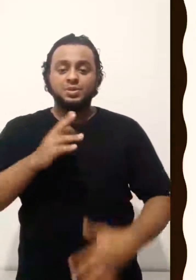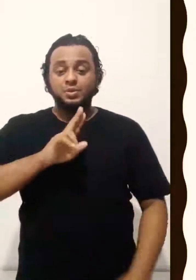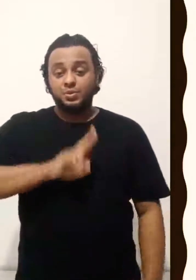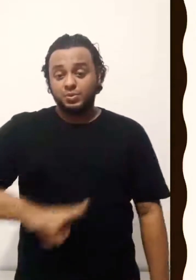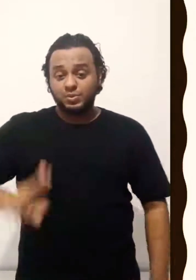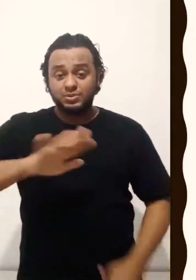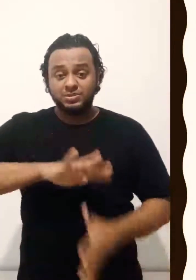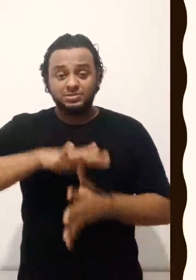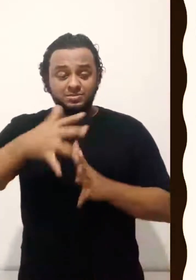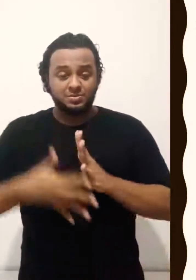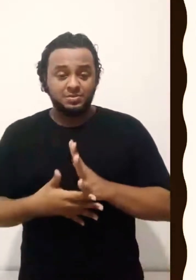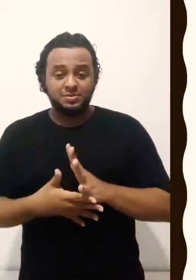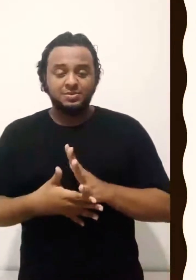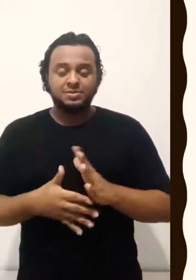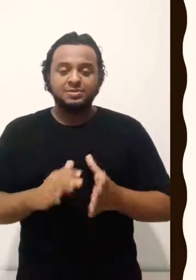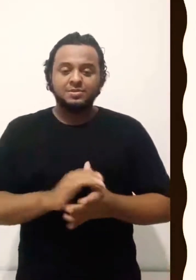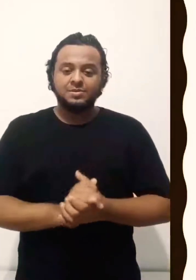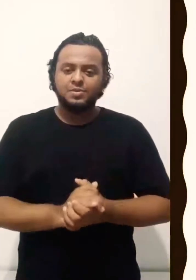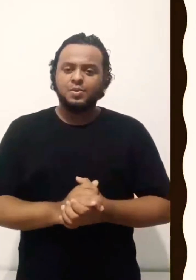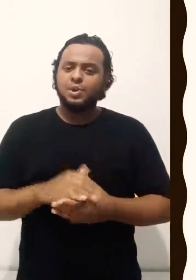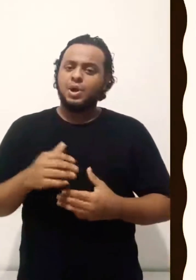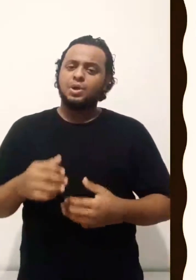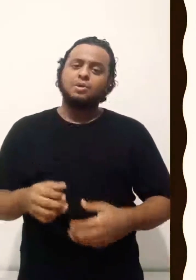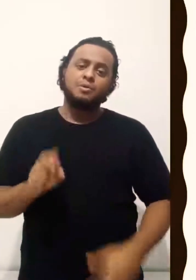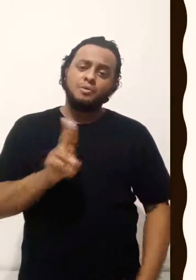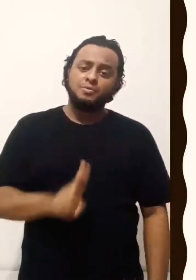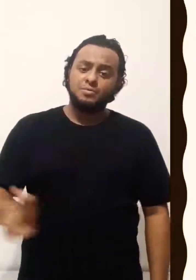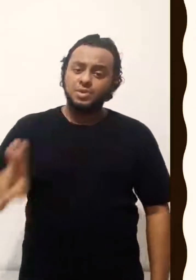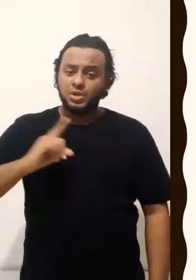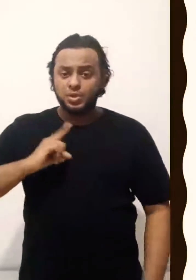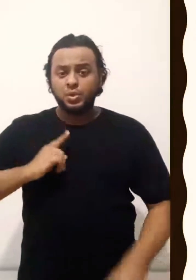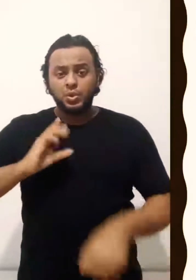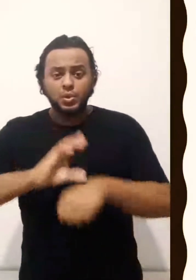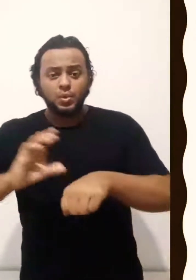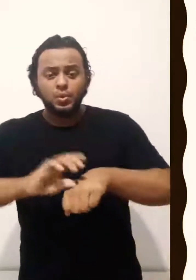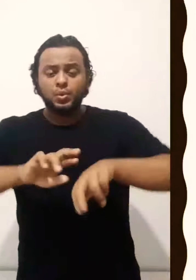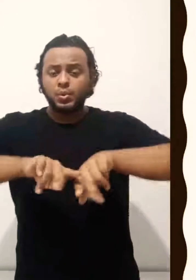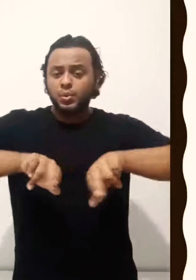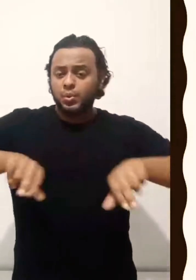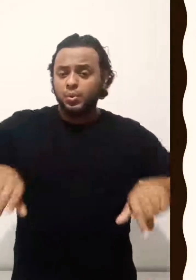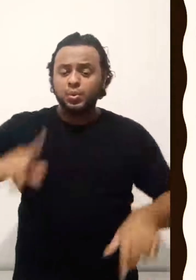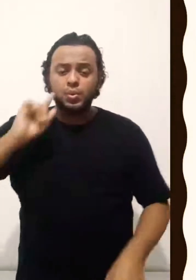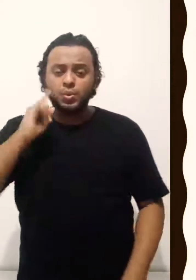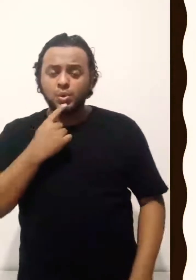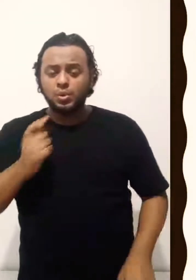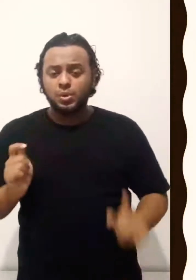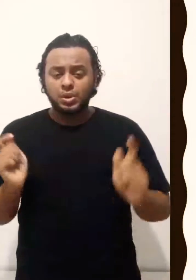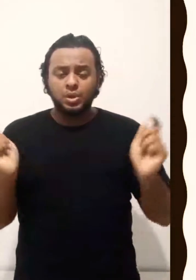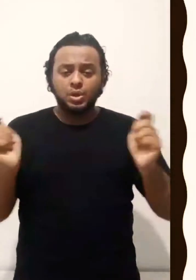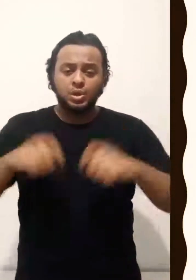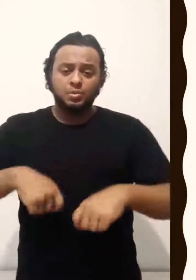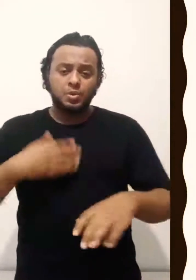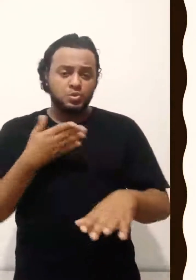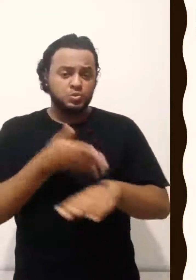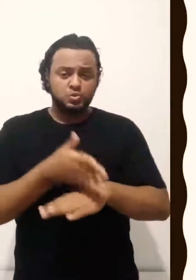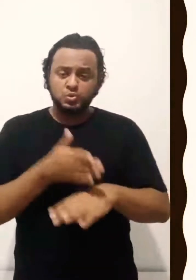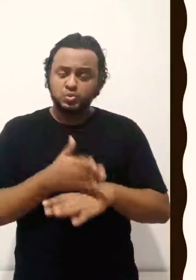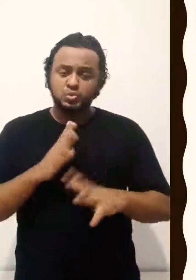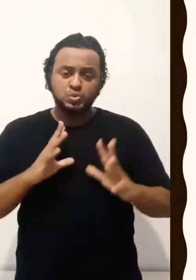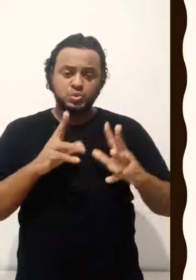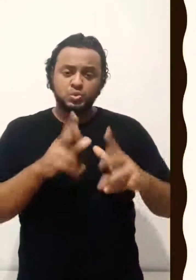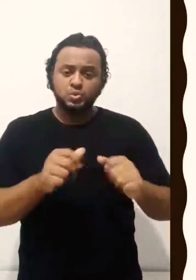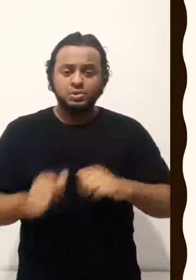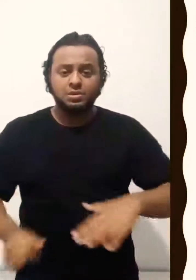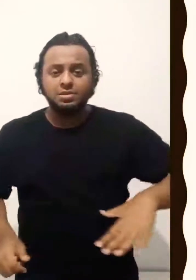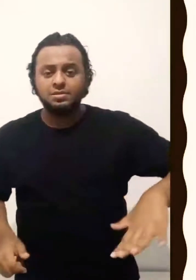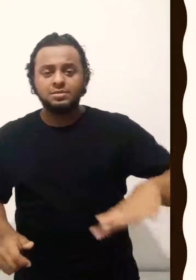da língua de sinais. A universidade tem diversos cursos em diversas áreas. O surdo ele é capaz de entrar em